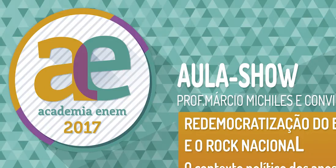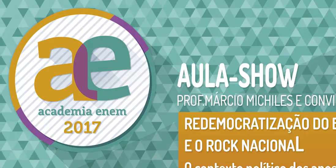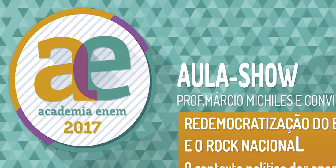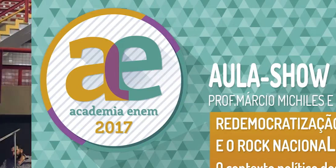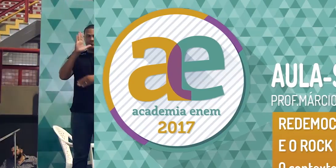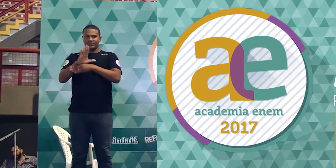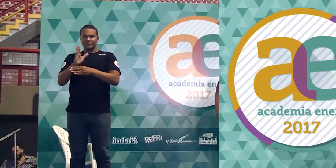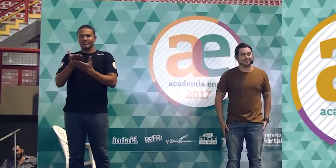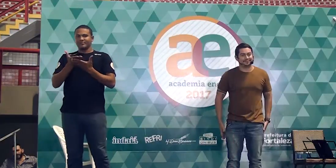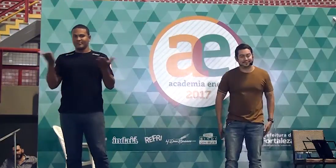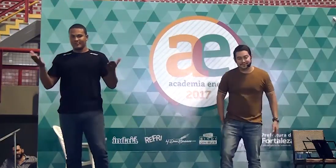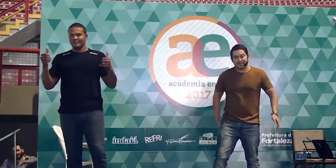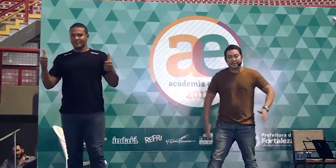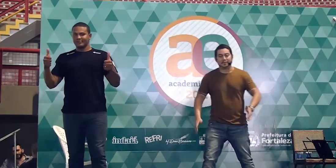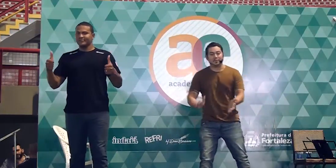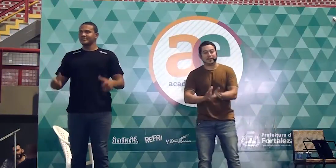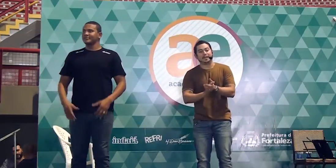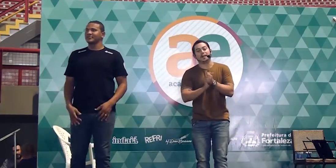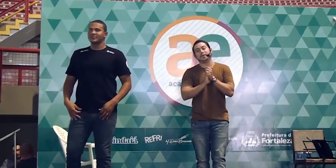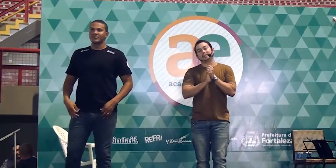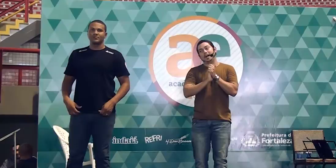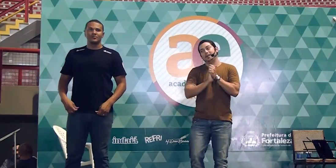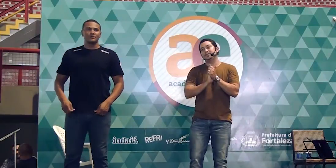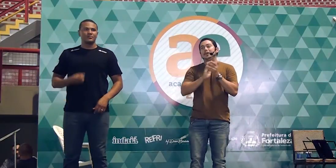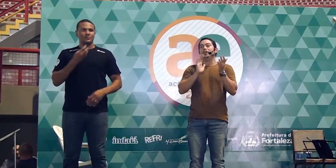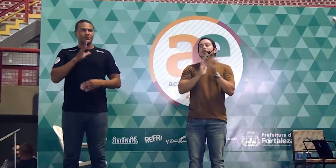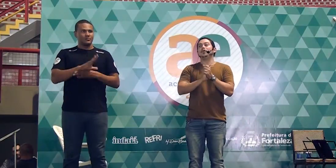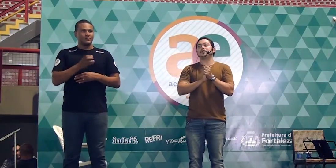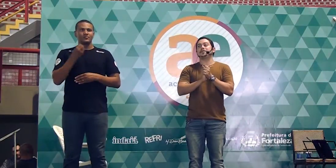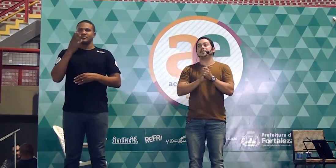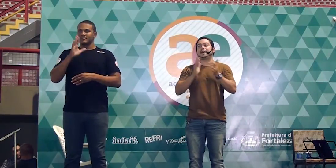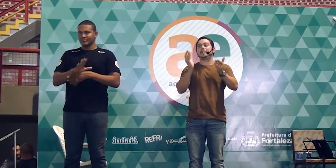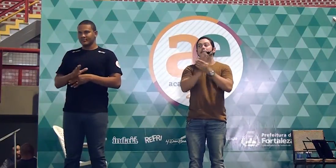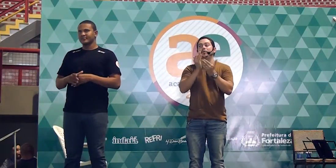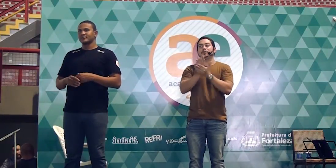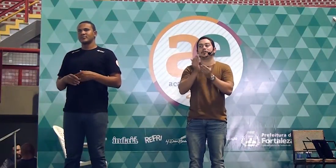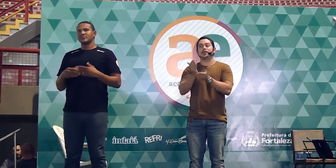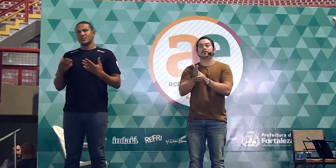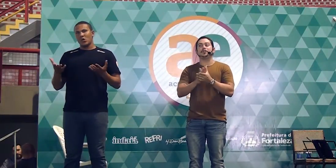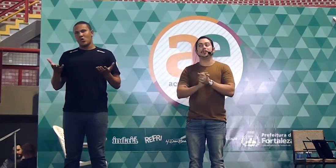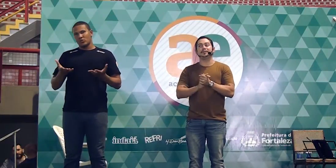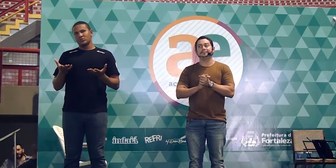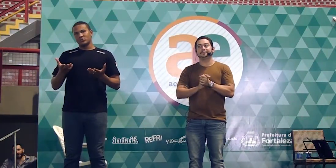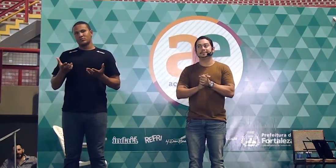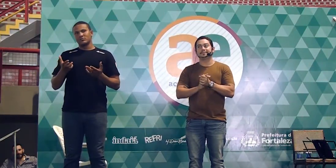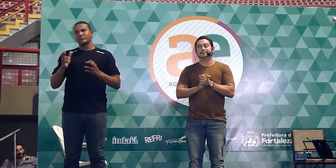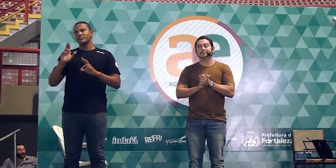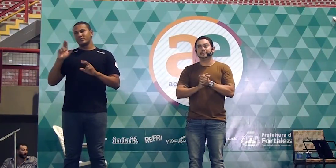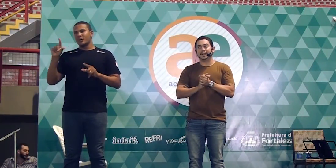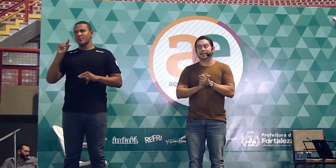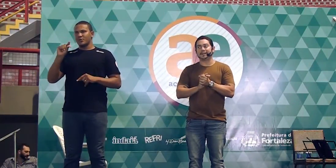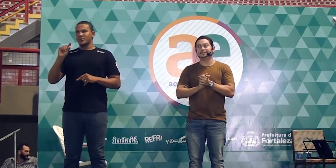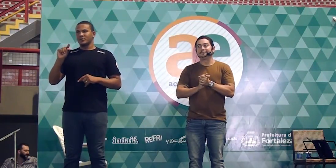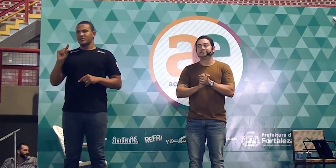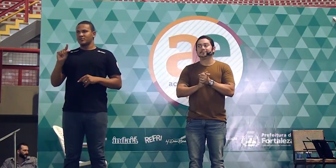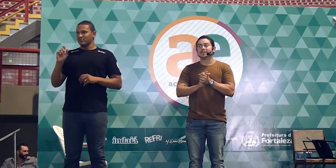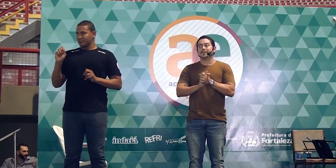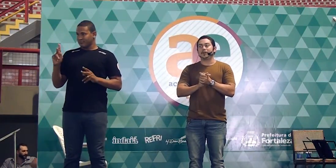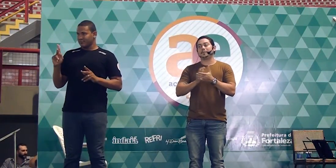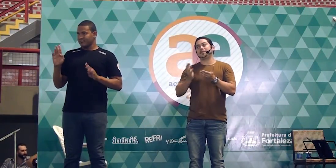Boa tarde, jovens. Boa tarde, boa tarde. Hoje a gente vai quebrar um pouquinho nossa rotina,